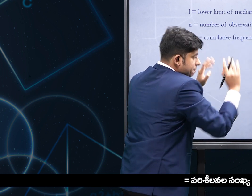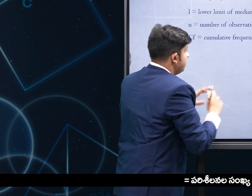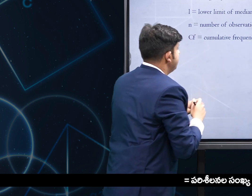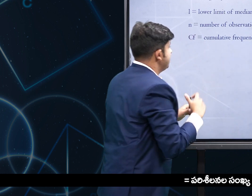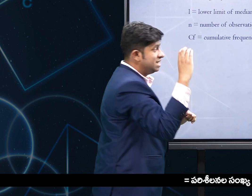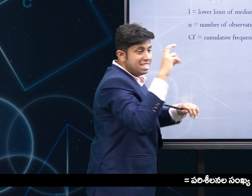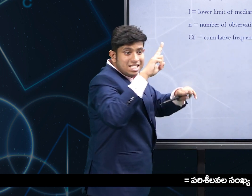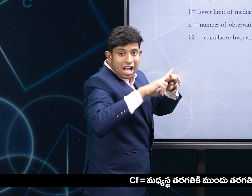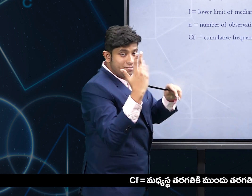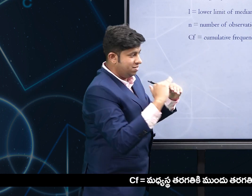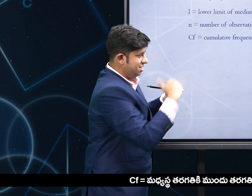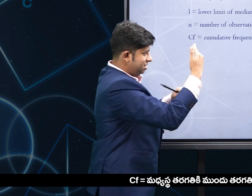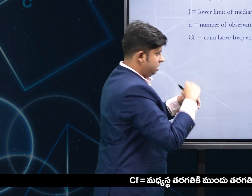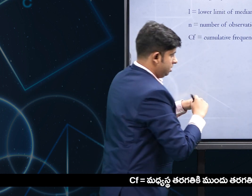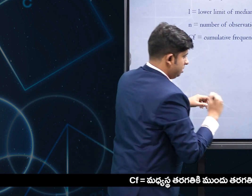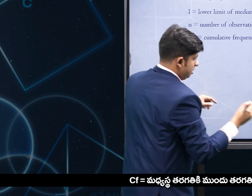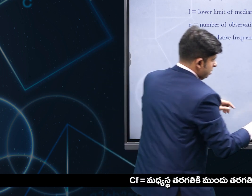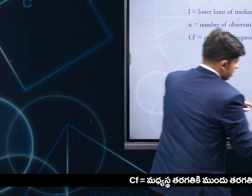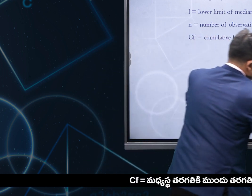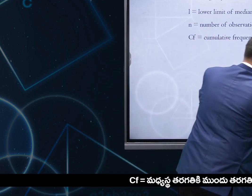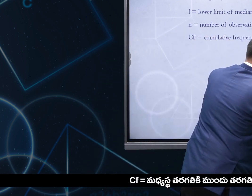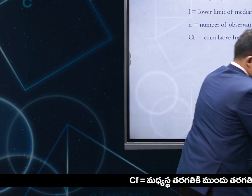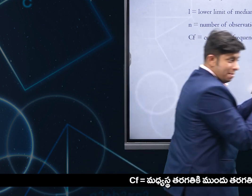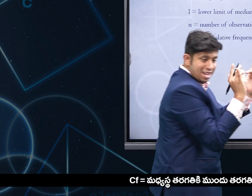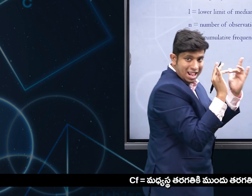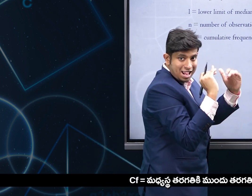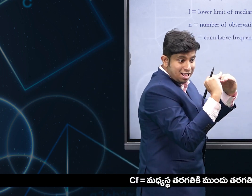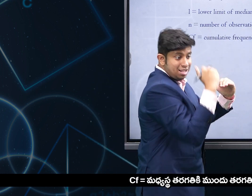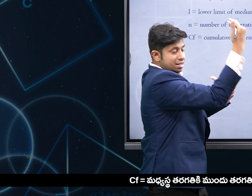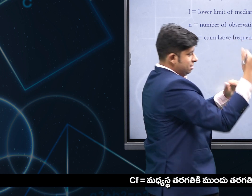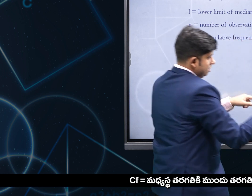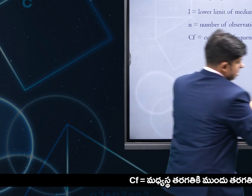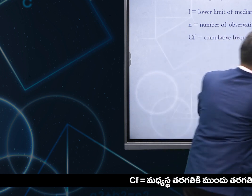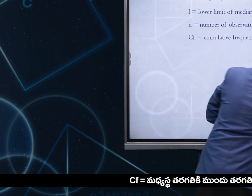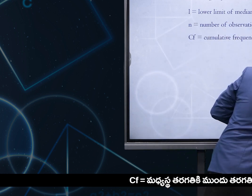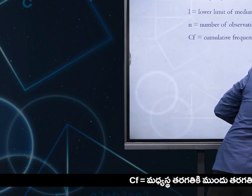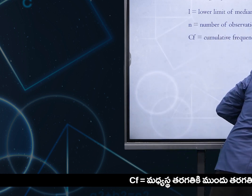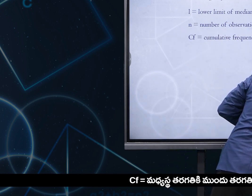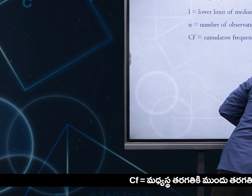68. CF మధ్యస్థ తరగతికి ముందు తరగతి సంచిత ఫ్రీక్వెన్సీ